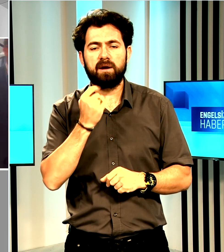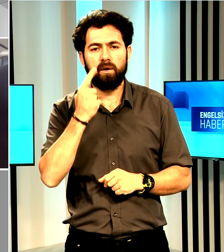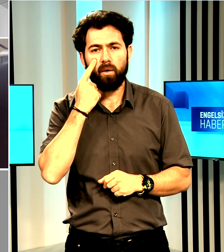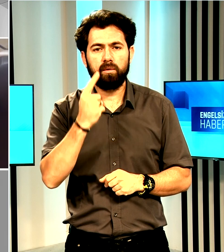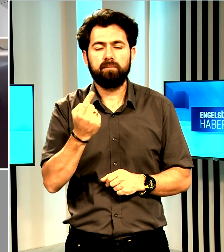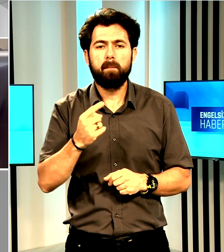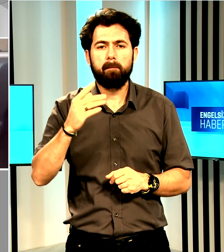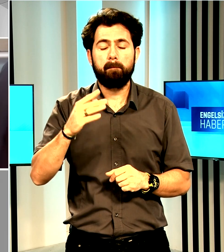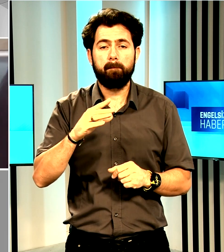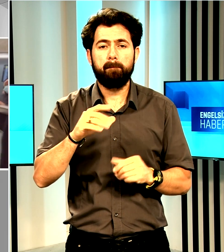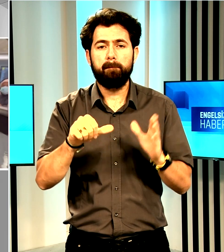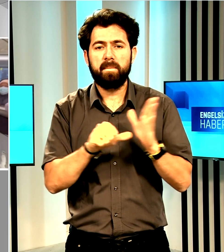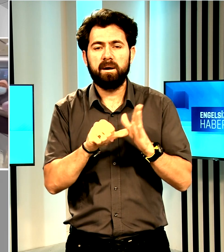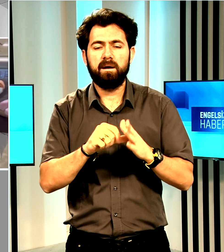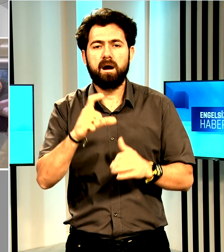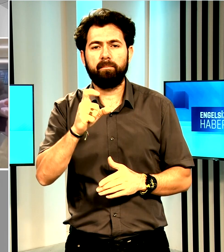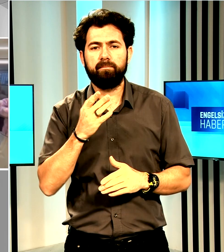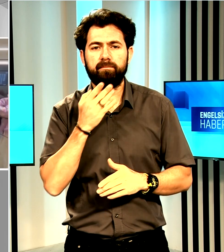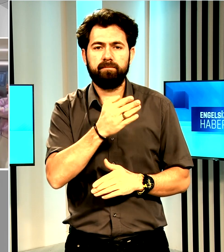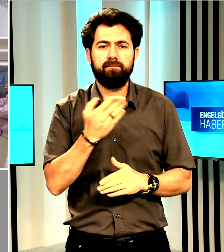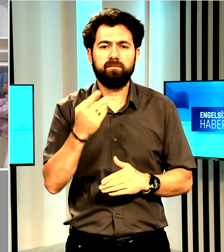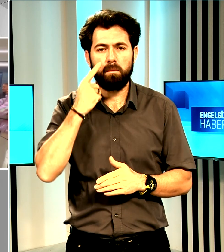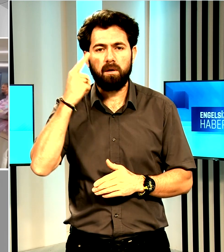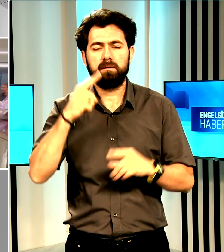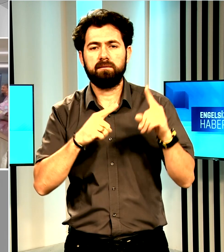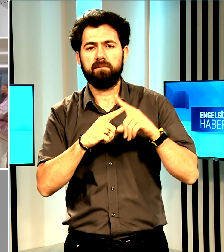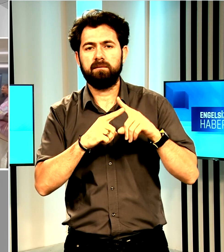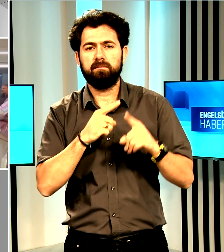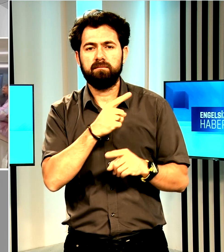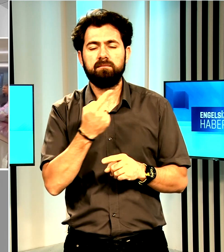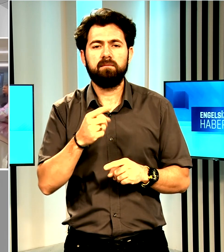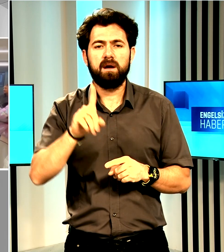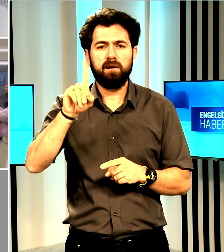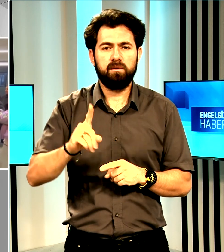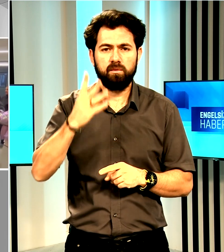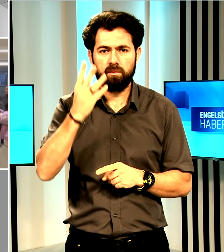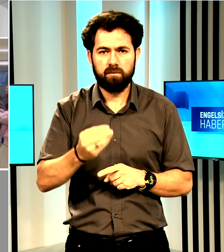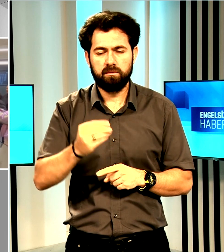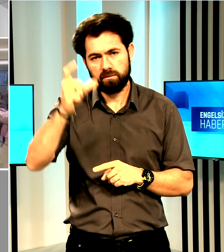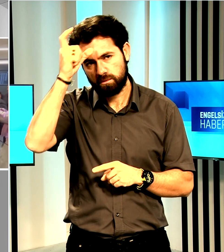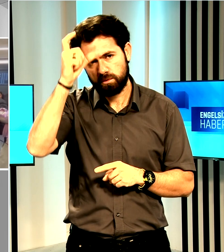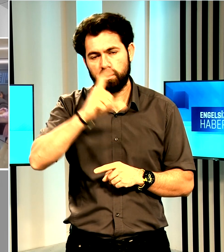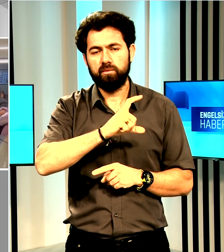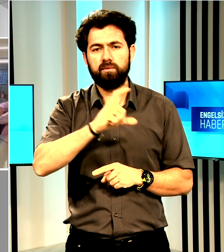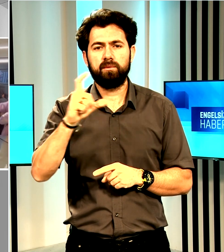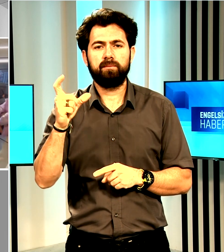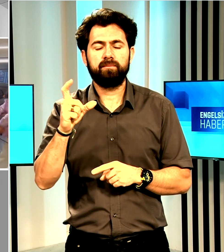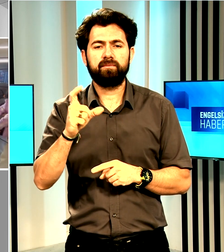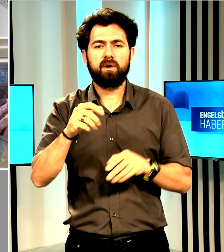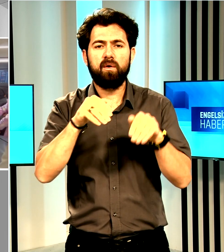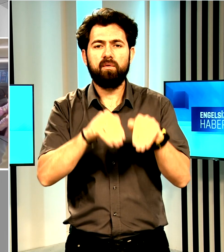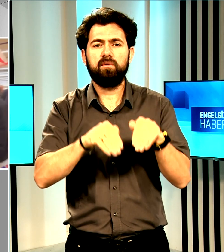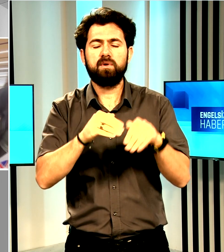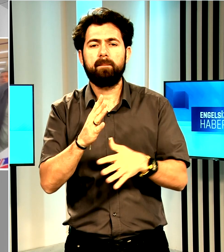çerçevesinde başkent Kambera'ya giden Cumhurbaşkanı Tatar, ilk olarak Türkiye Cumhuriyeti